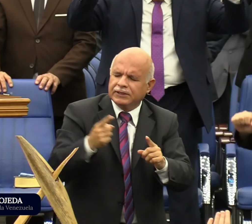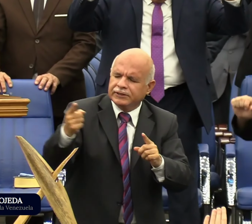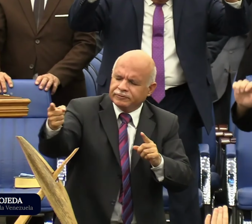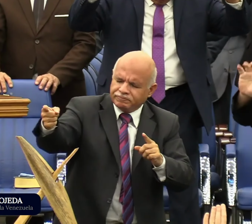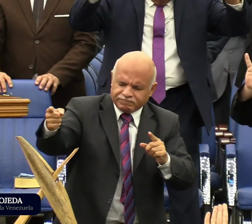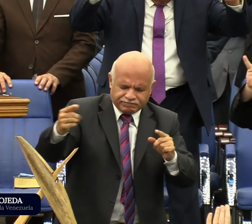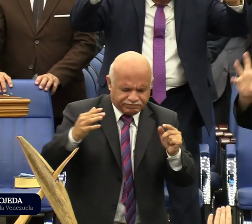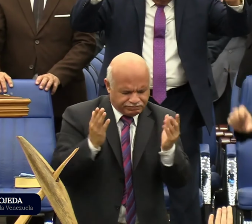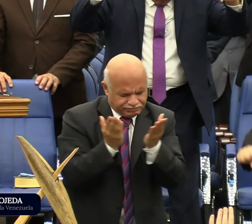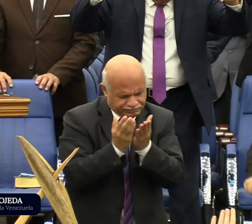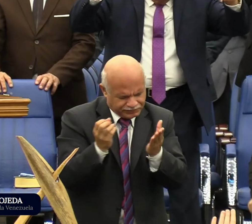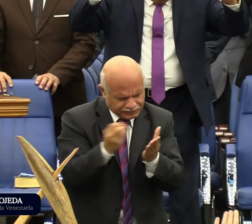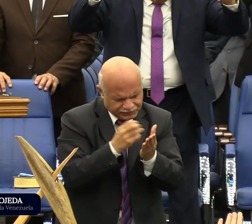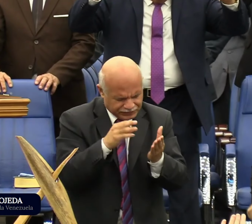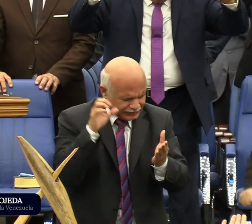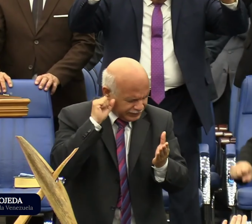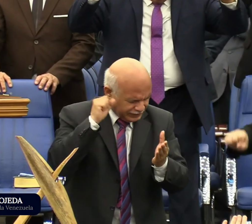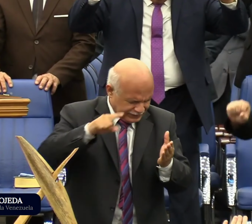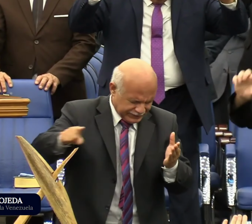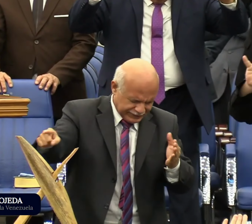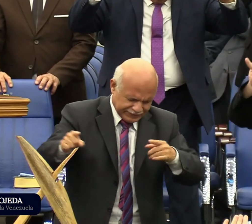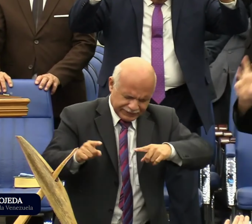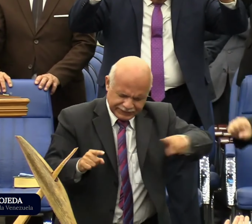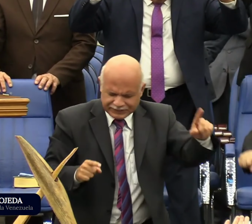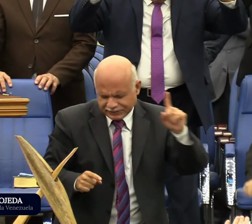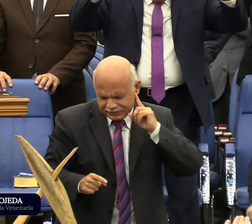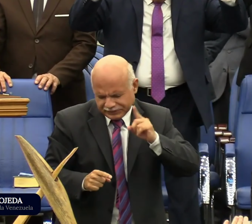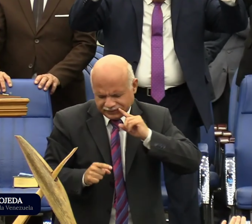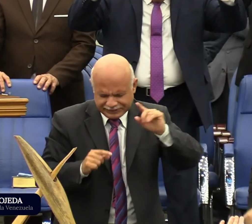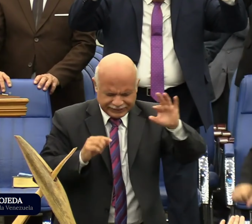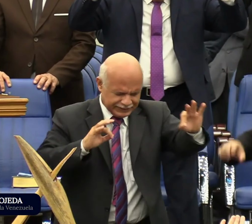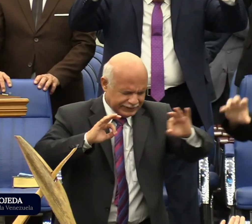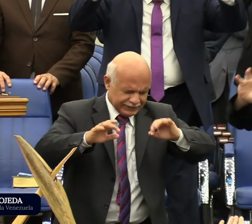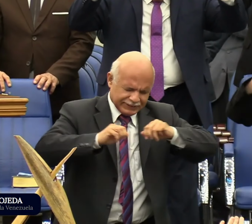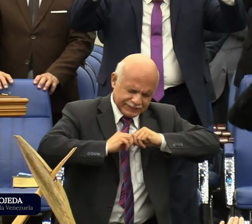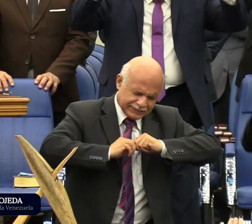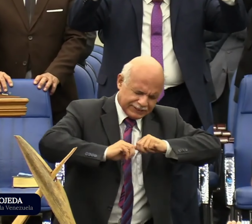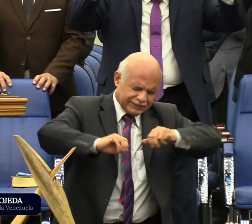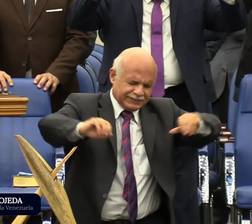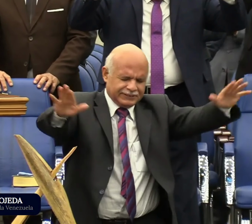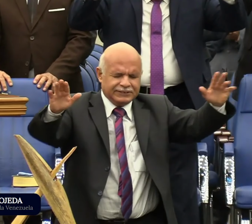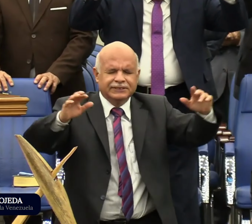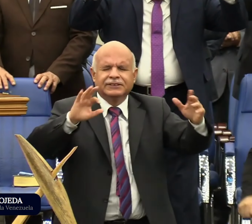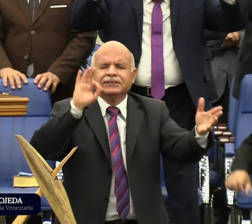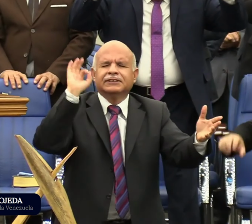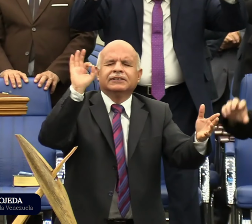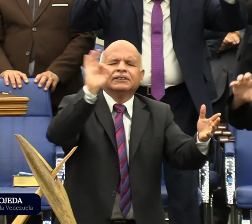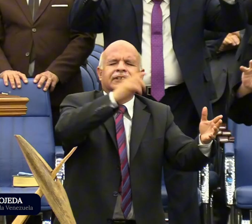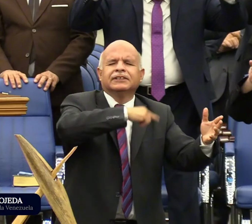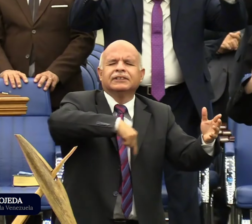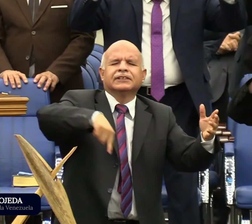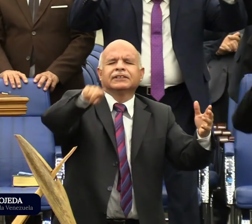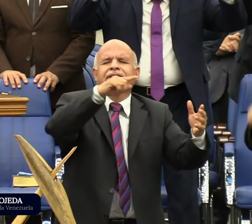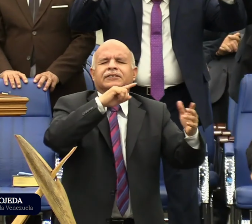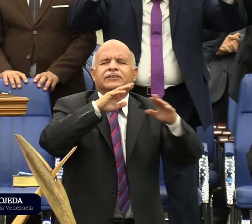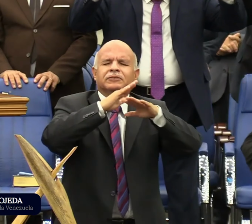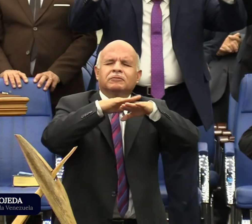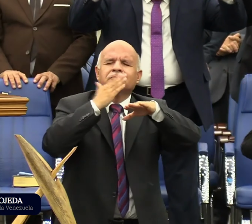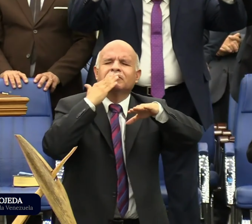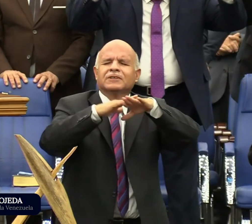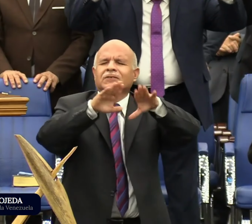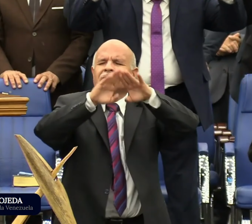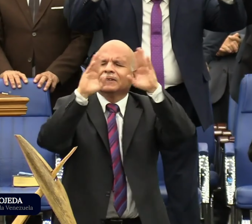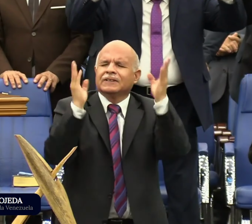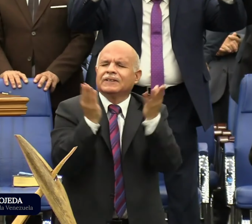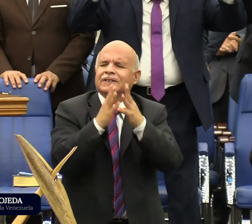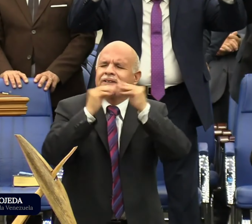Jesus. Salvação aos surdos, salvação aos surdos, salvação aos surdos, e que eles sendo salvos também